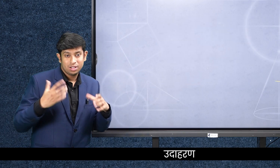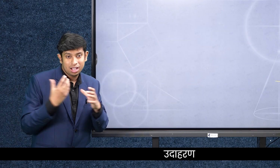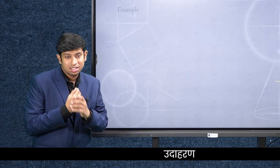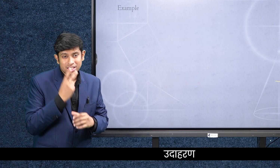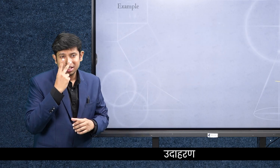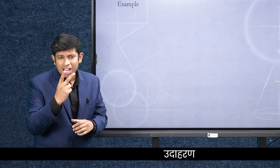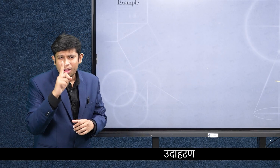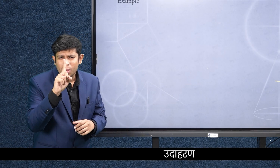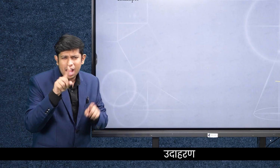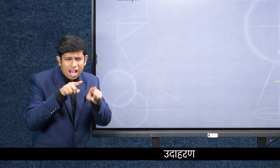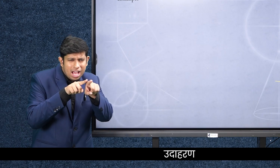उदाहरण